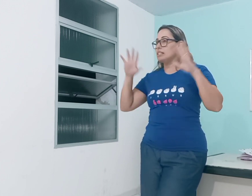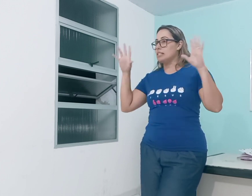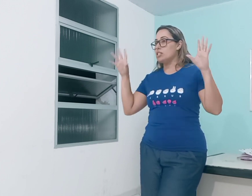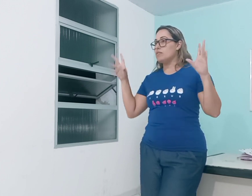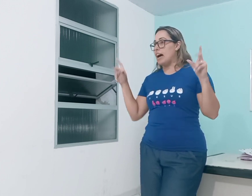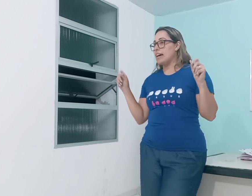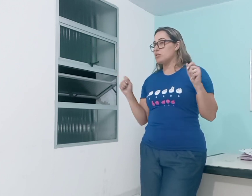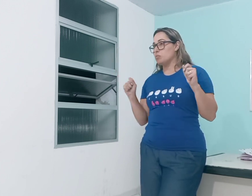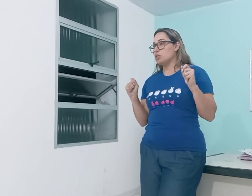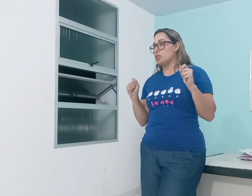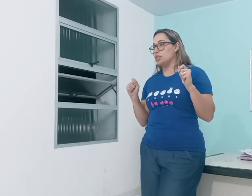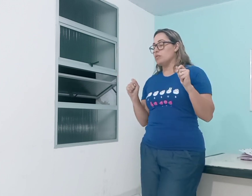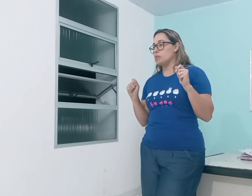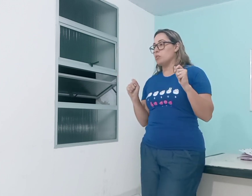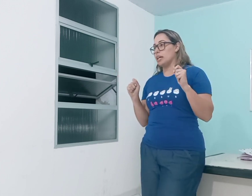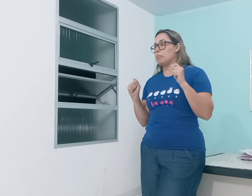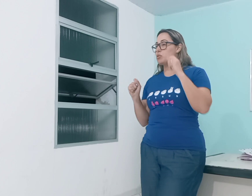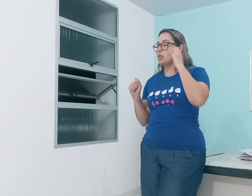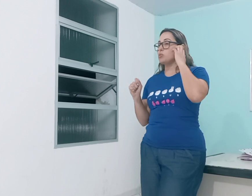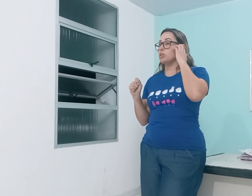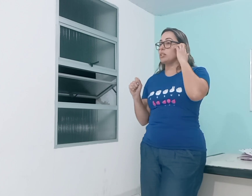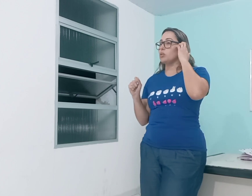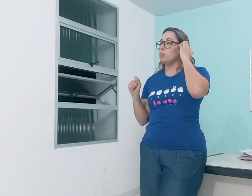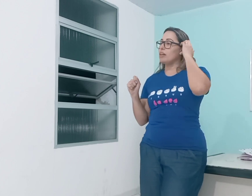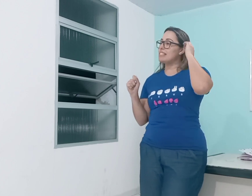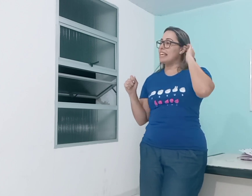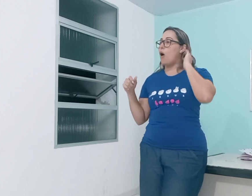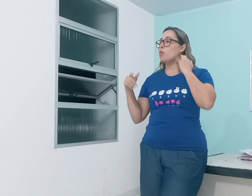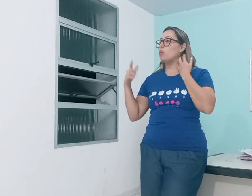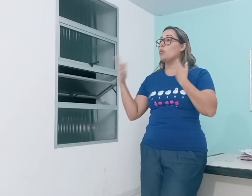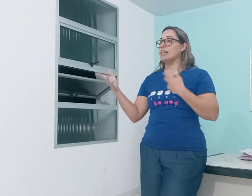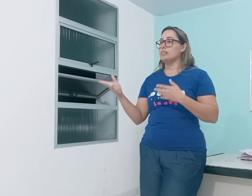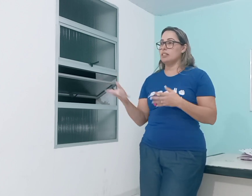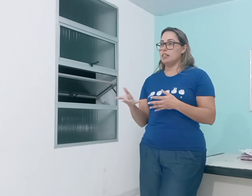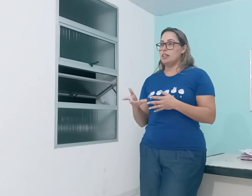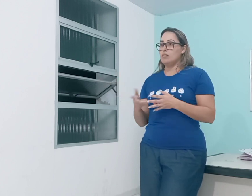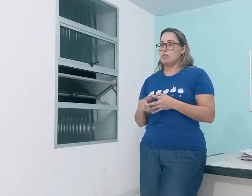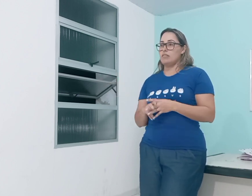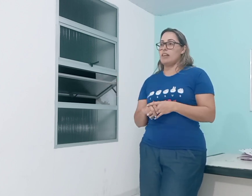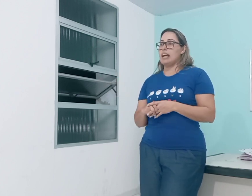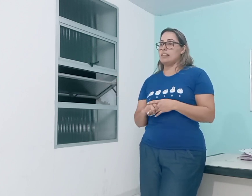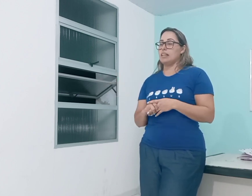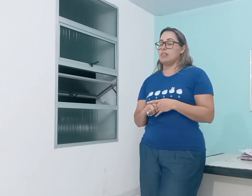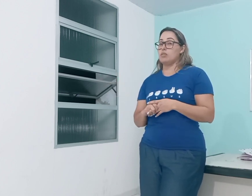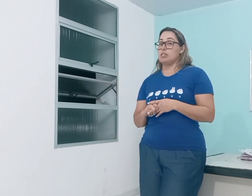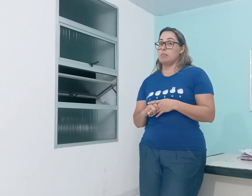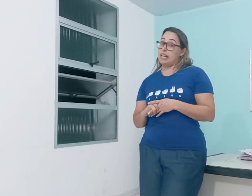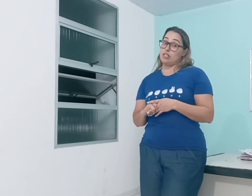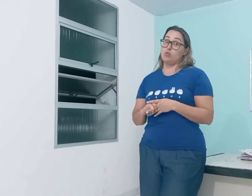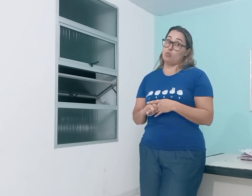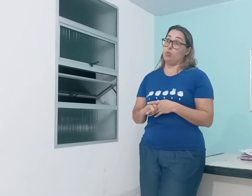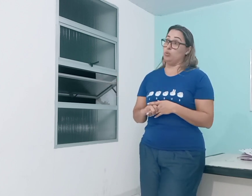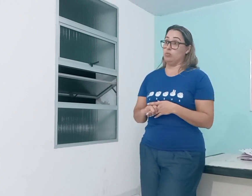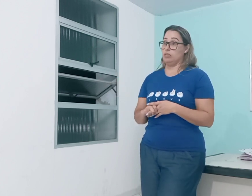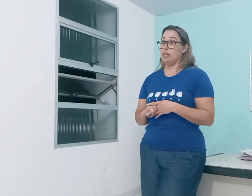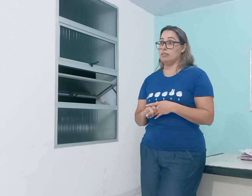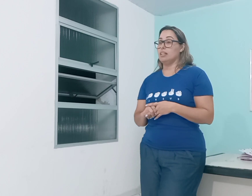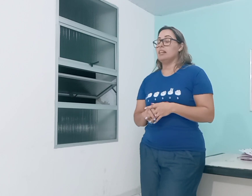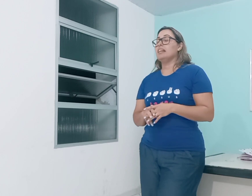existem vários motivos por que a pessoa é surda. Então não pode ser algo ruim. Você falar, né, que você parece surdo, né?